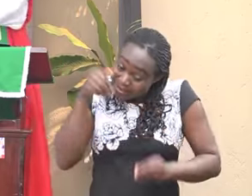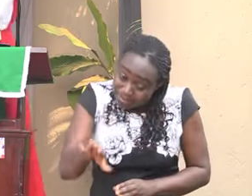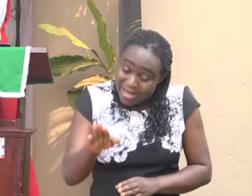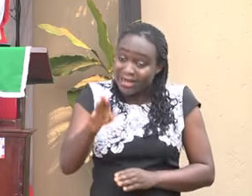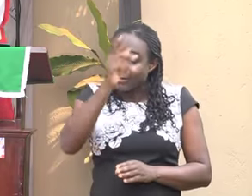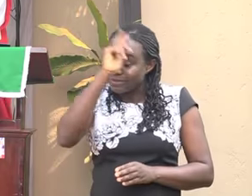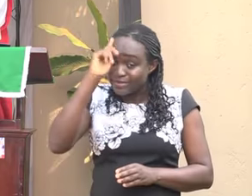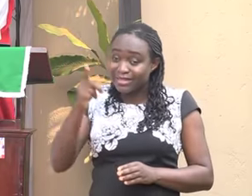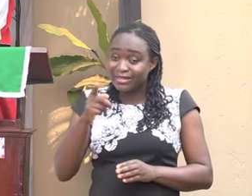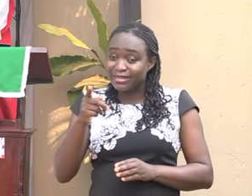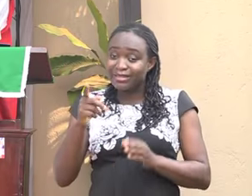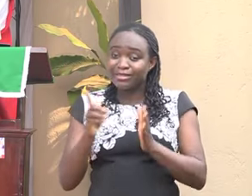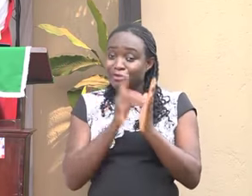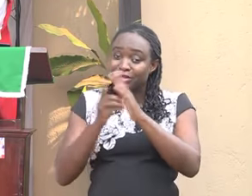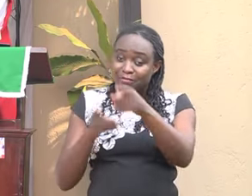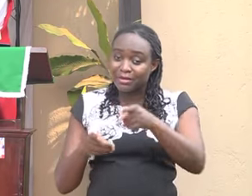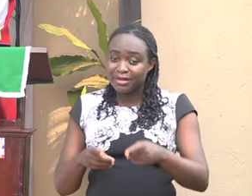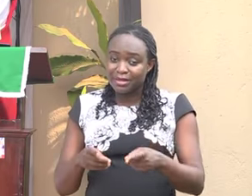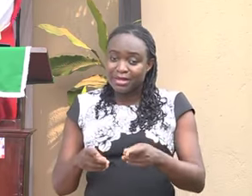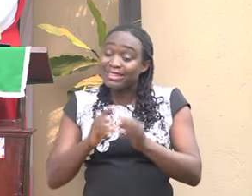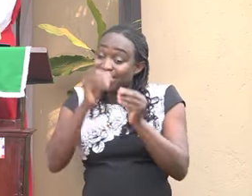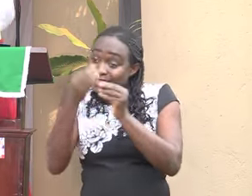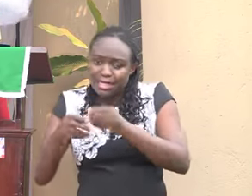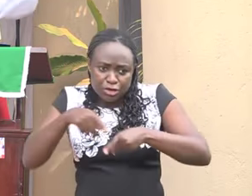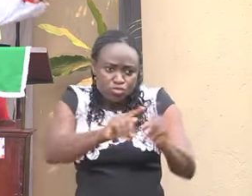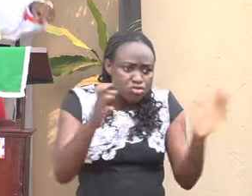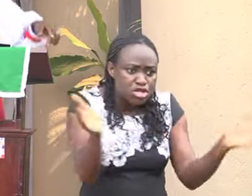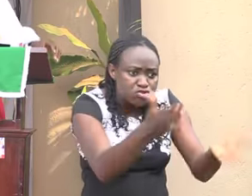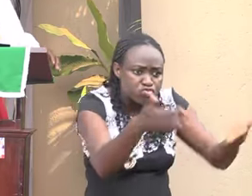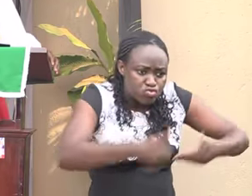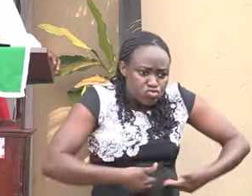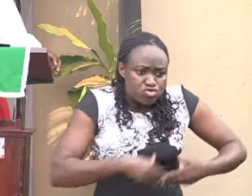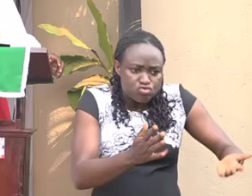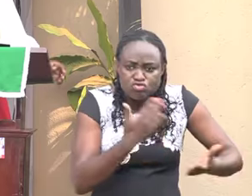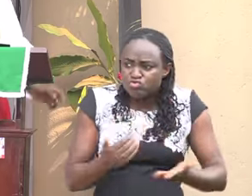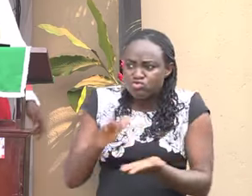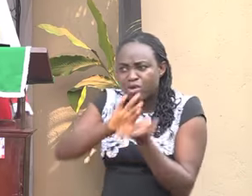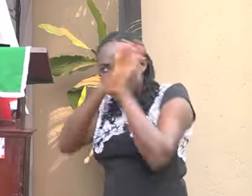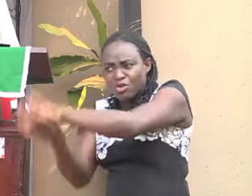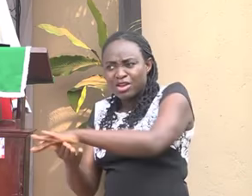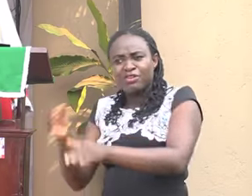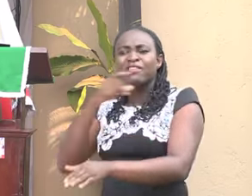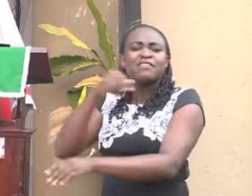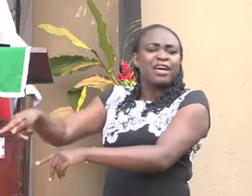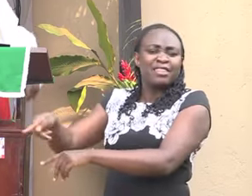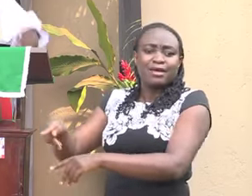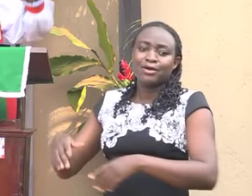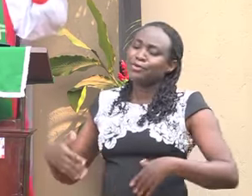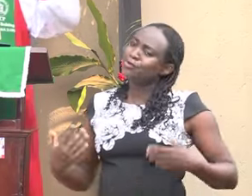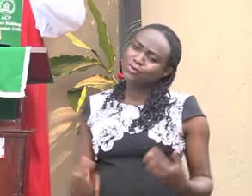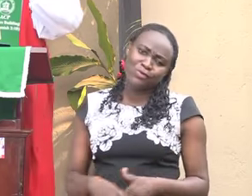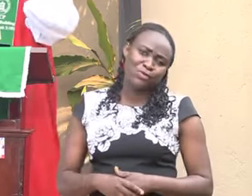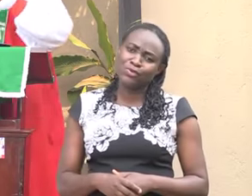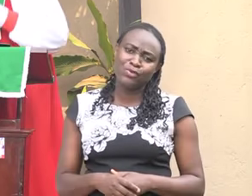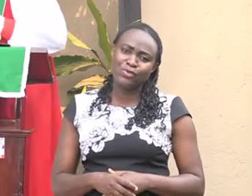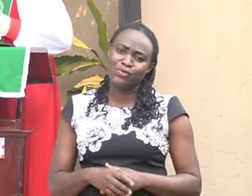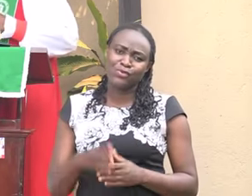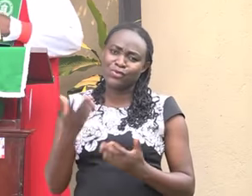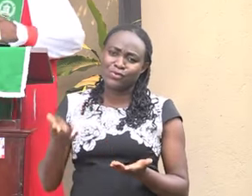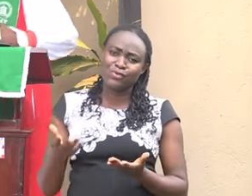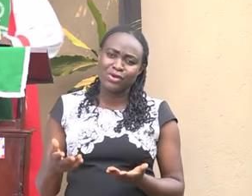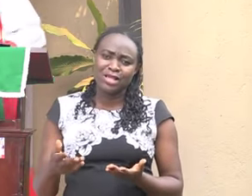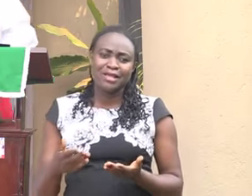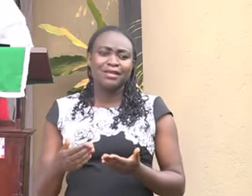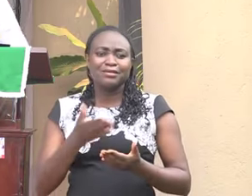Yagende na Nakunganya wafuka Bawambeta atawe Ii bandani Bandango fundanga